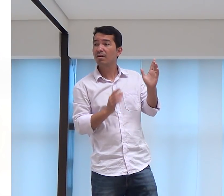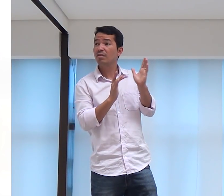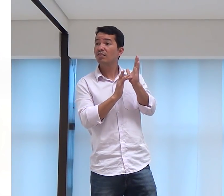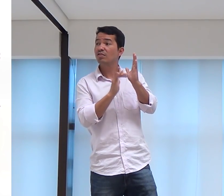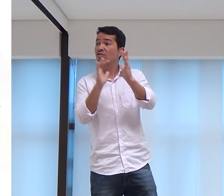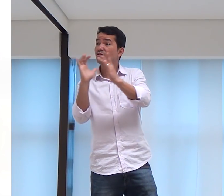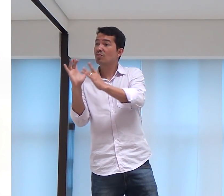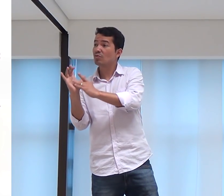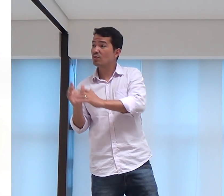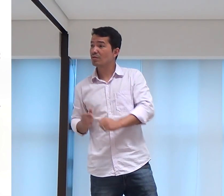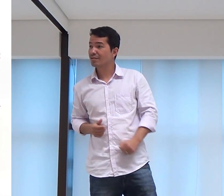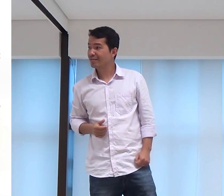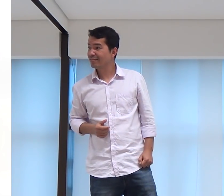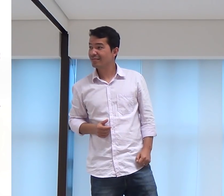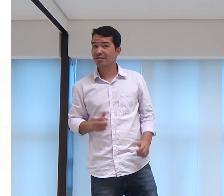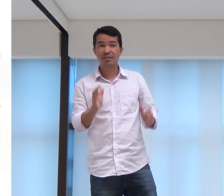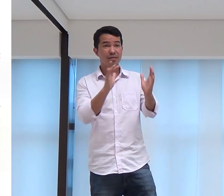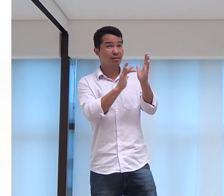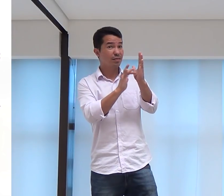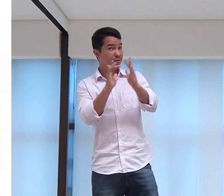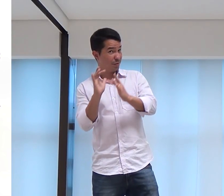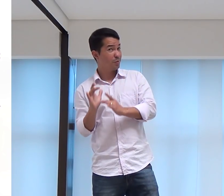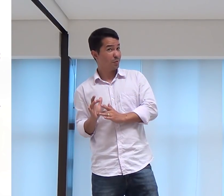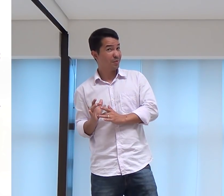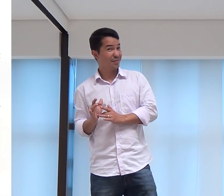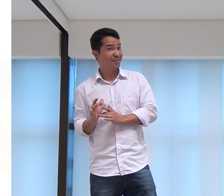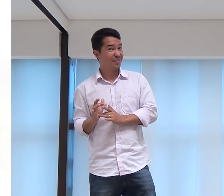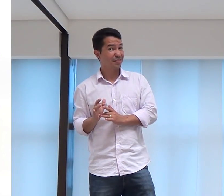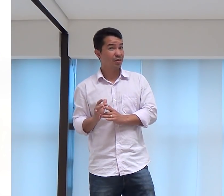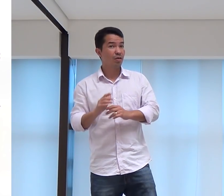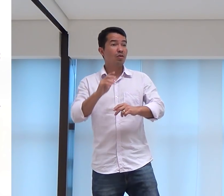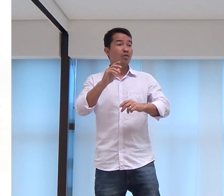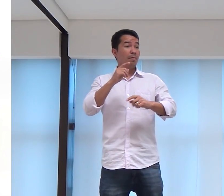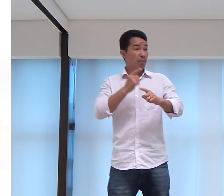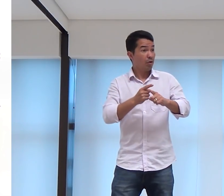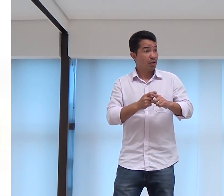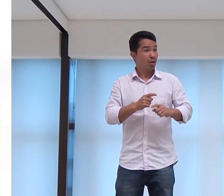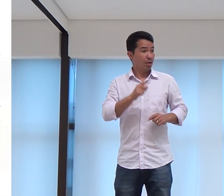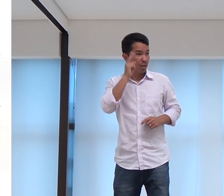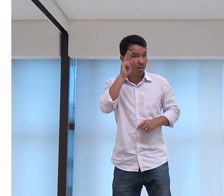a pessoa que estaria ali naquele ventre? Jesus. Jesus.